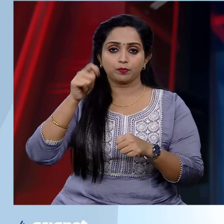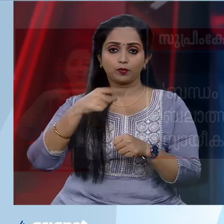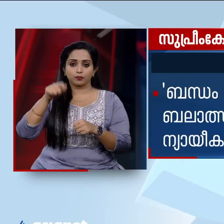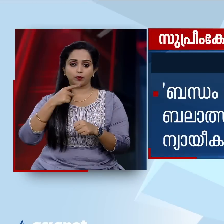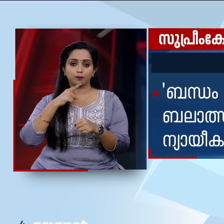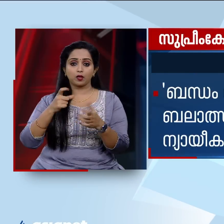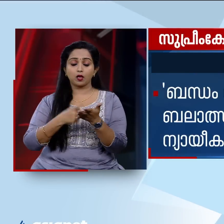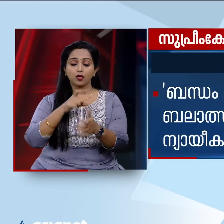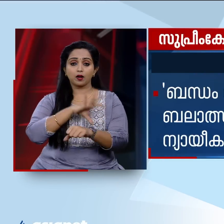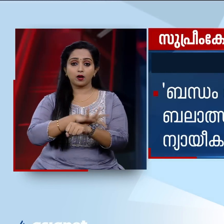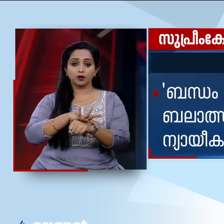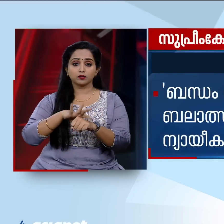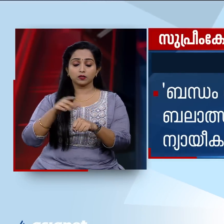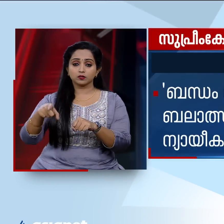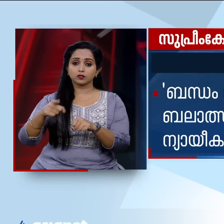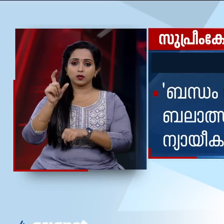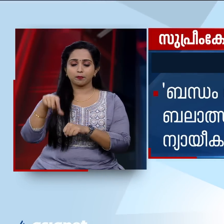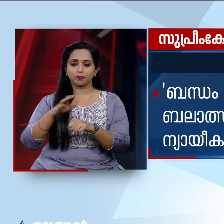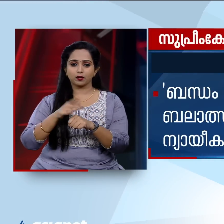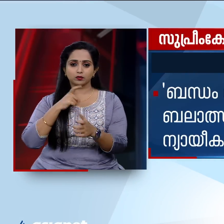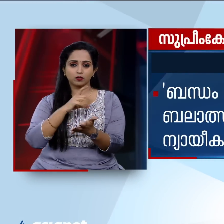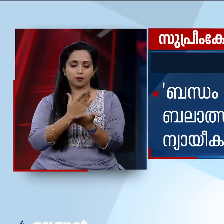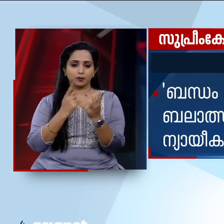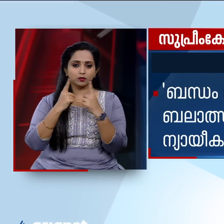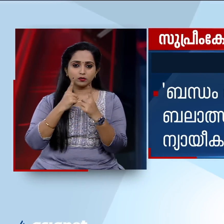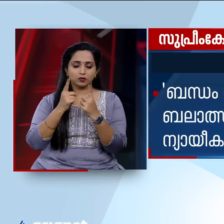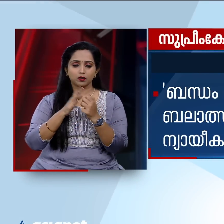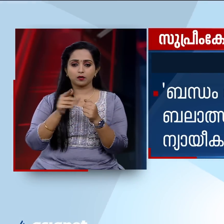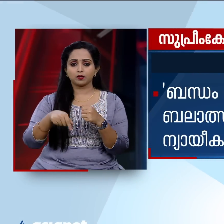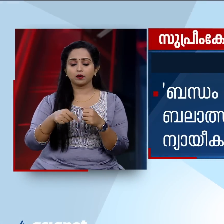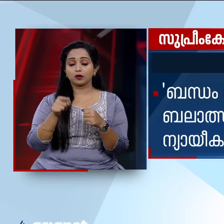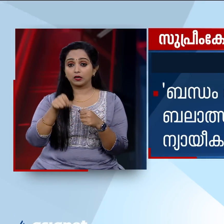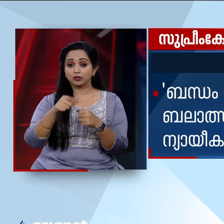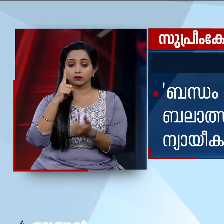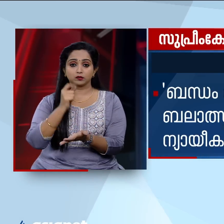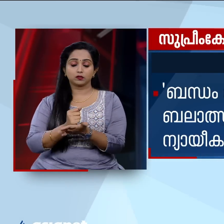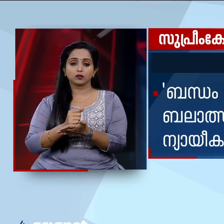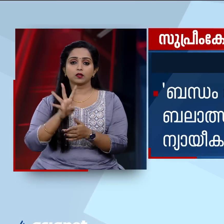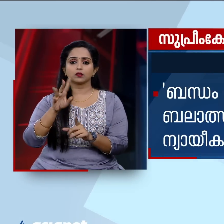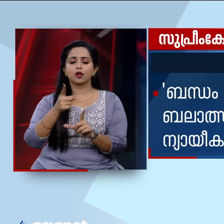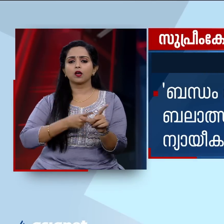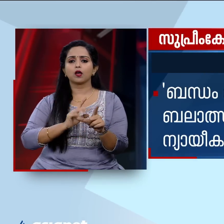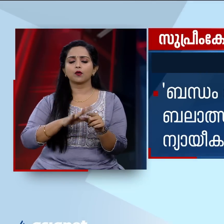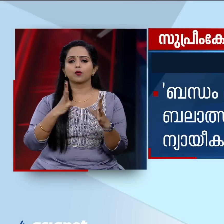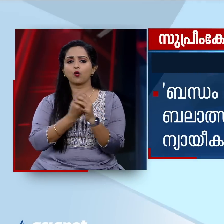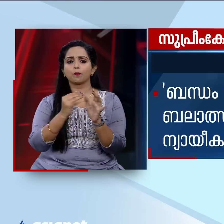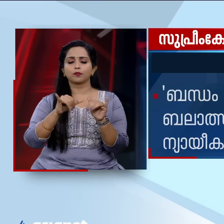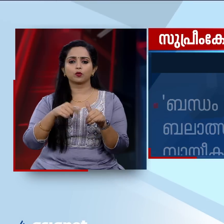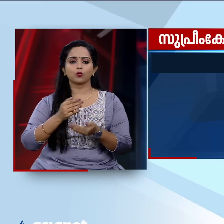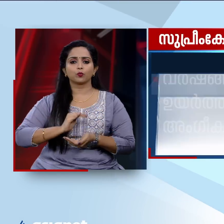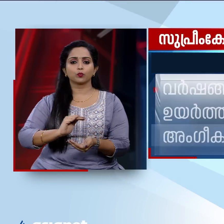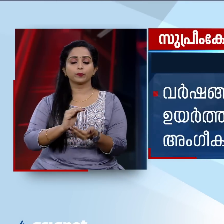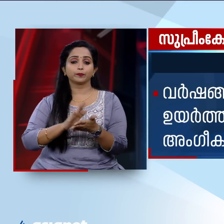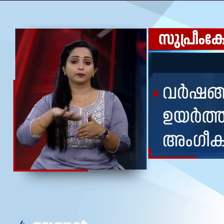കേസ് പരിഗണിക്കുമ്പോൾ ആണ് ജസ്റ്റിസ് ഹേമന്ത് ഗുപ്ത അധ്യക്ഷനായ ബെഞ്ചിന്റെ നിരീക്ഷണം. 4 വർഷം ഒരുമിച്ച് താമസിക്കുകയും ഒരു കുട്ടി ജനിക്കുകയും